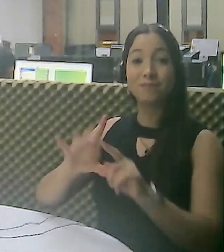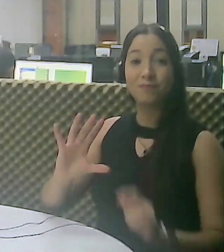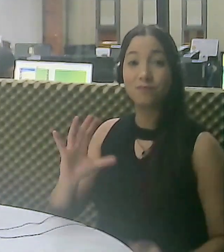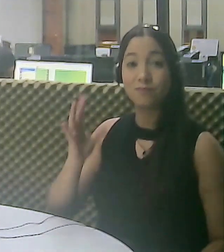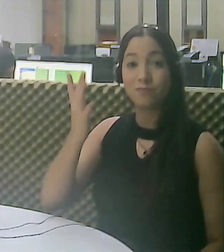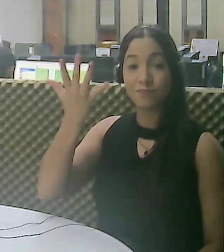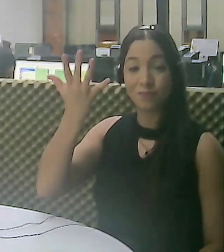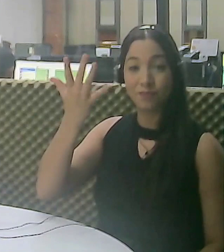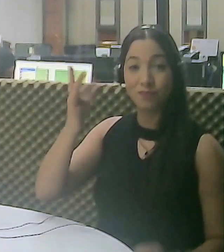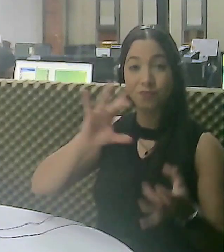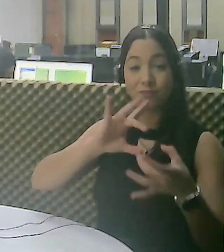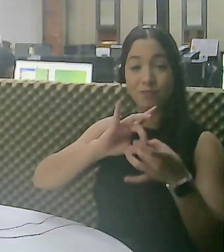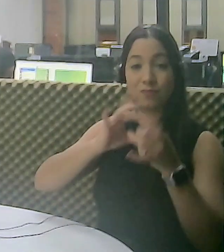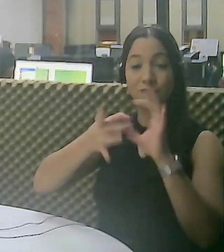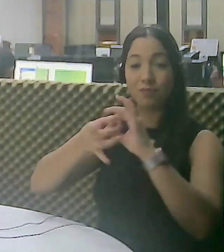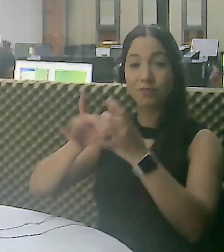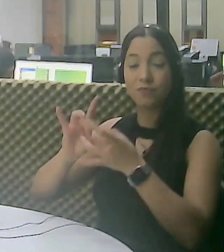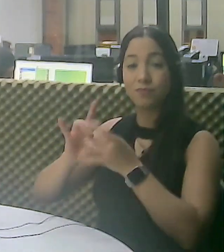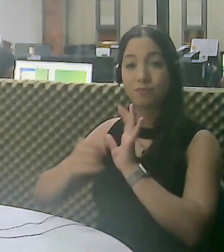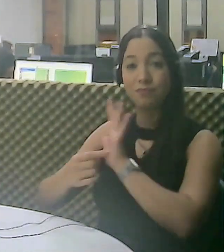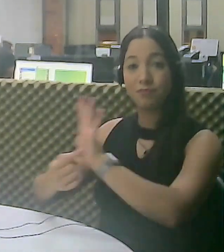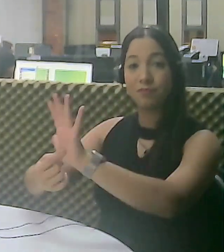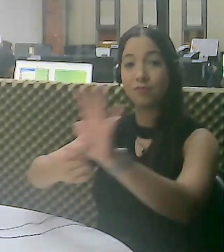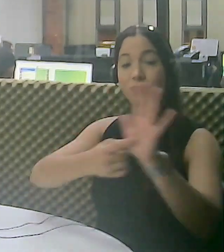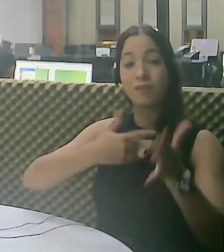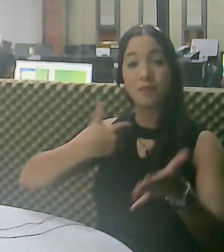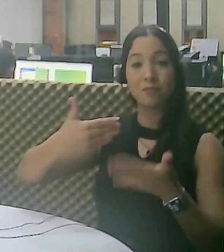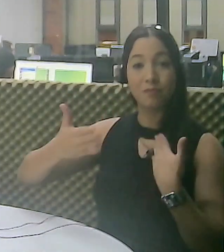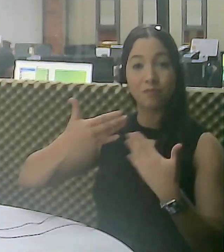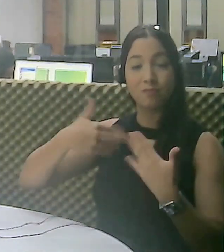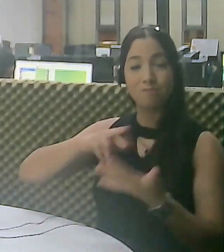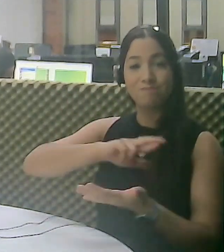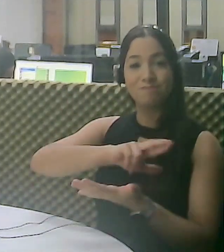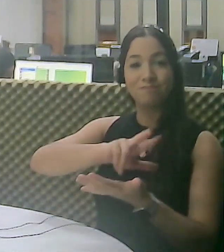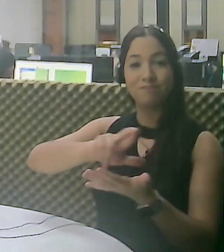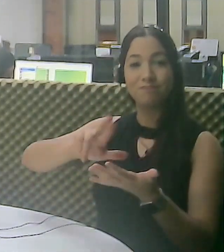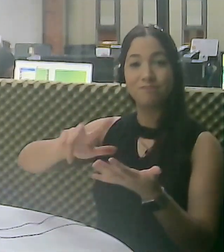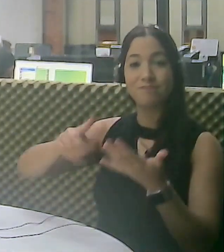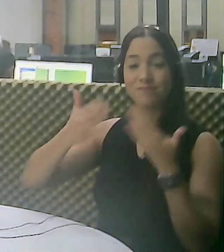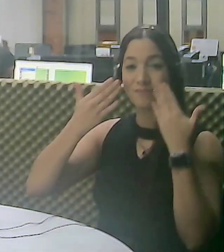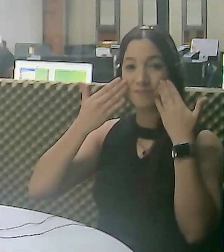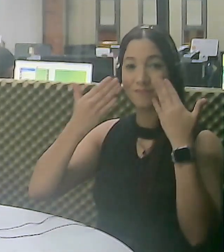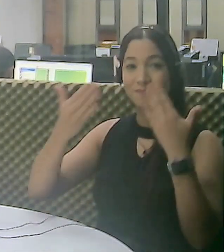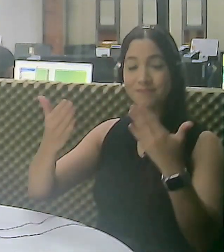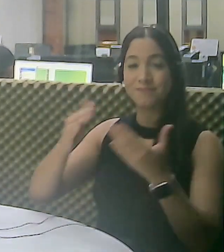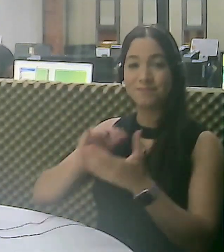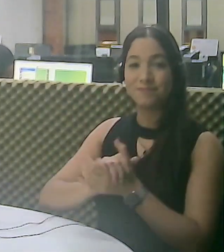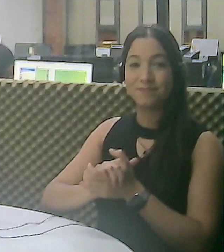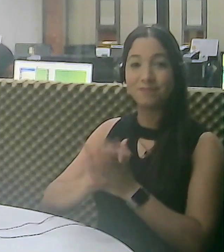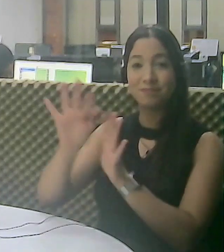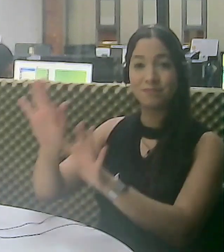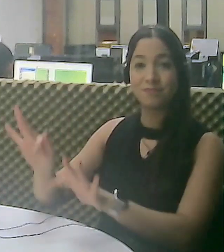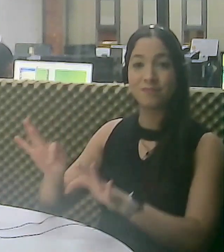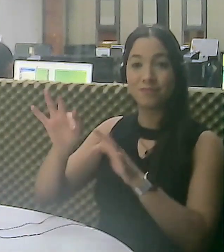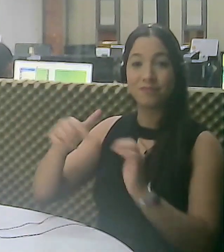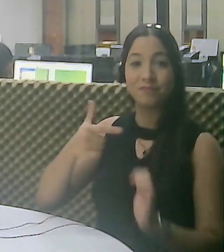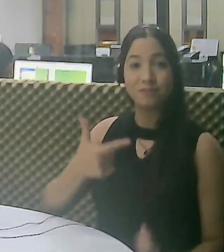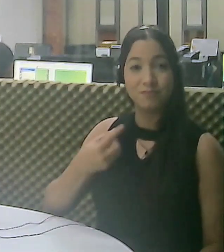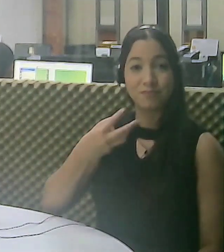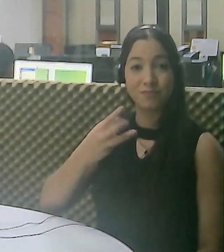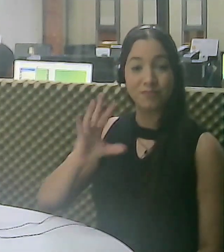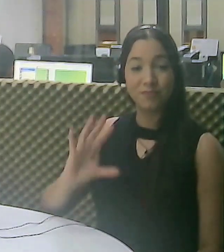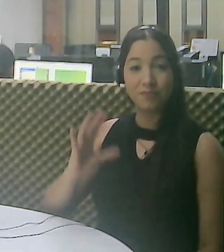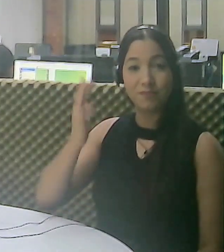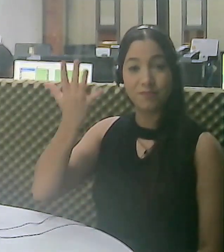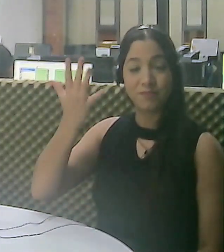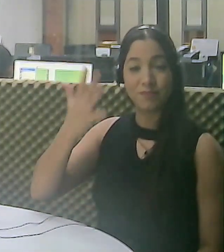os eventos Conecta, Vitrine, Roda de Conversa e diversas outras atrações. Já a FEMEC 2023 será